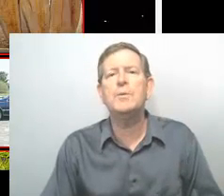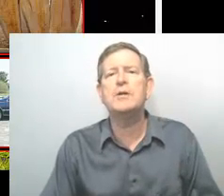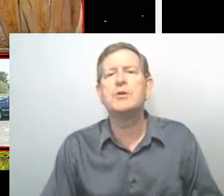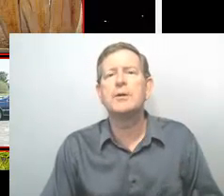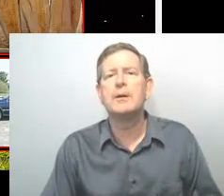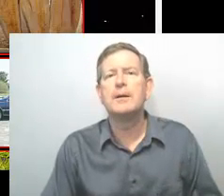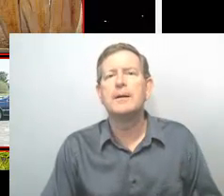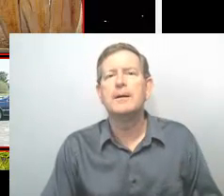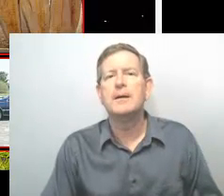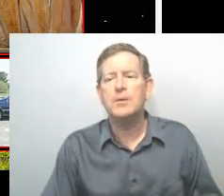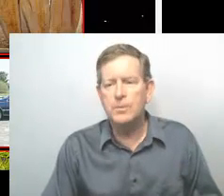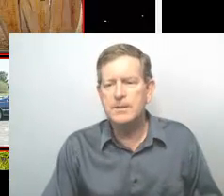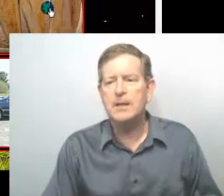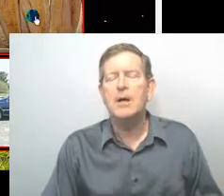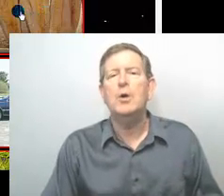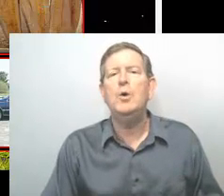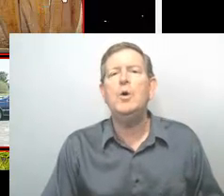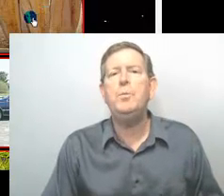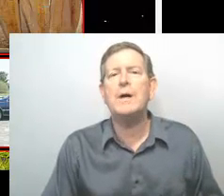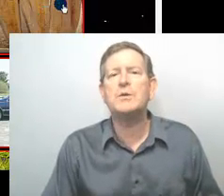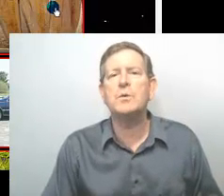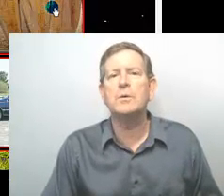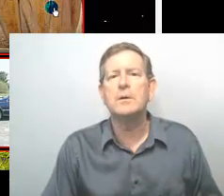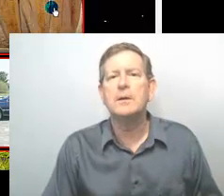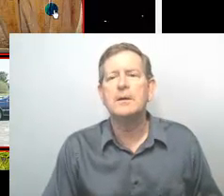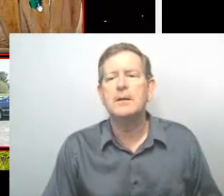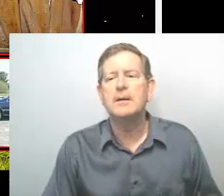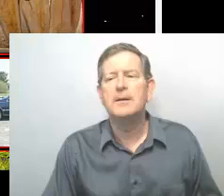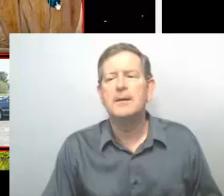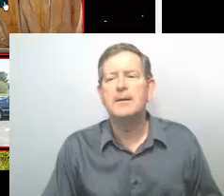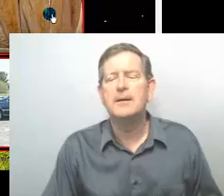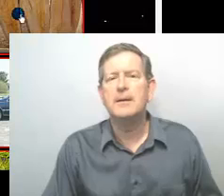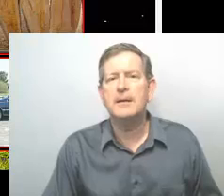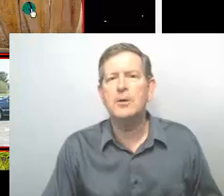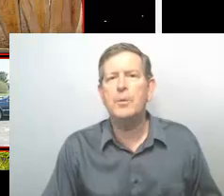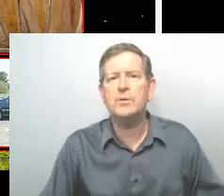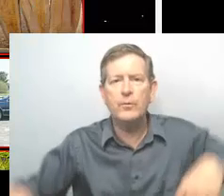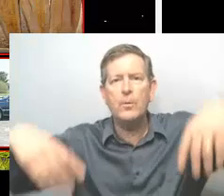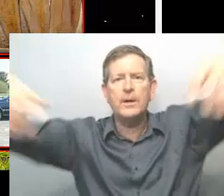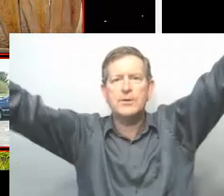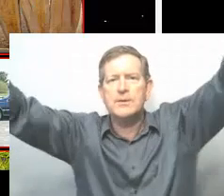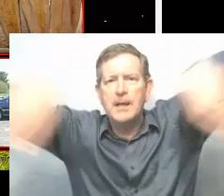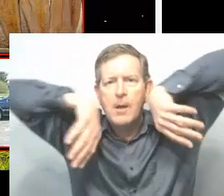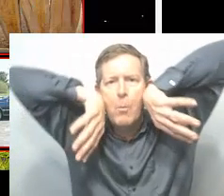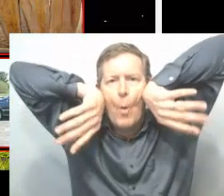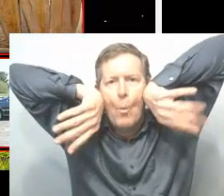Le sandwich. Oui. Le poisson. Hein, le poisson,